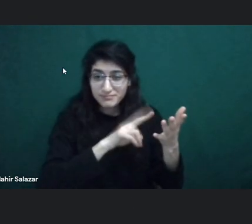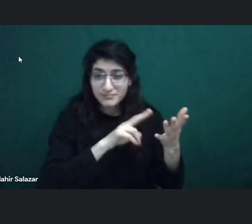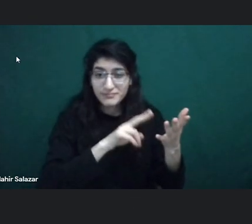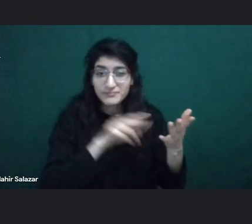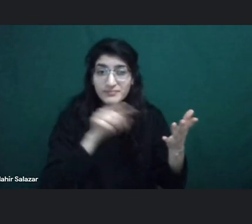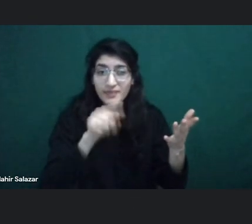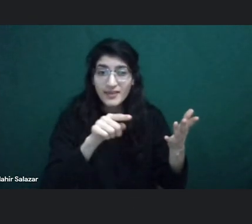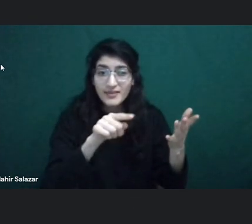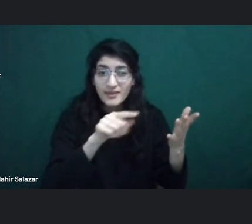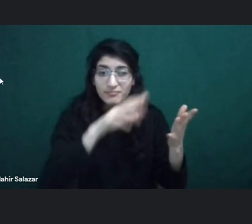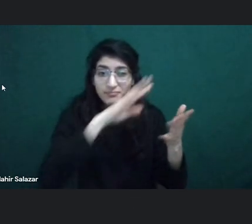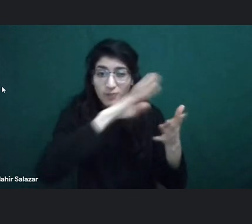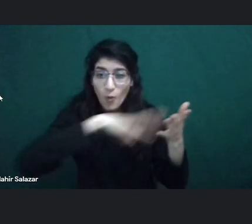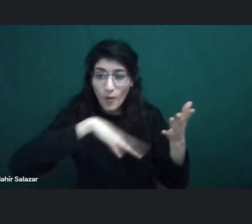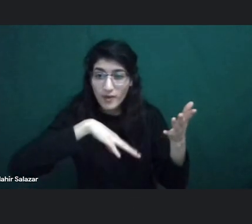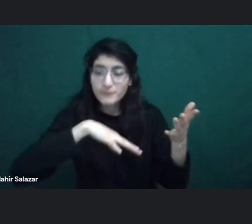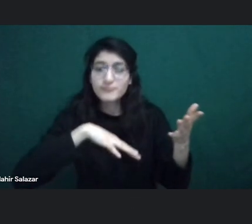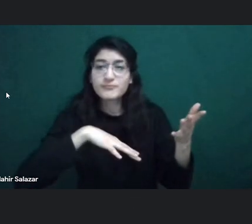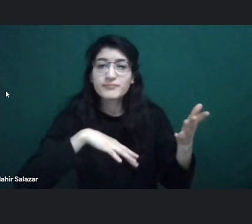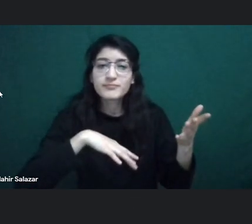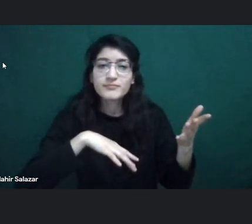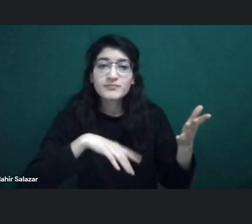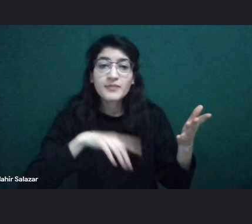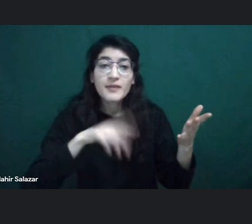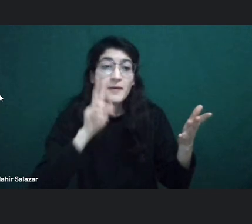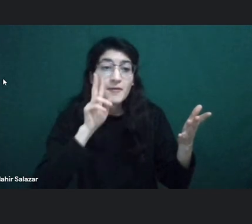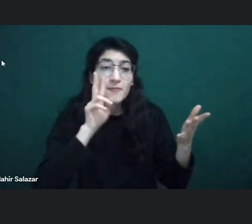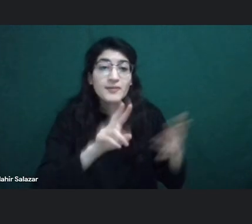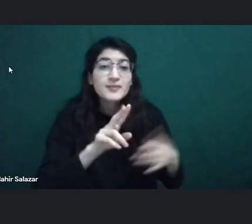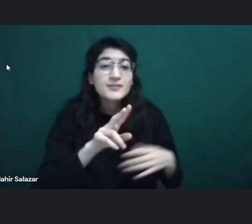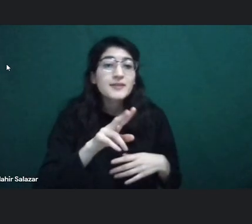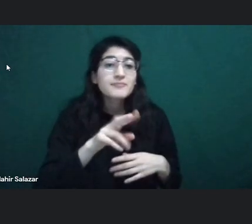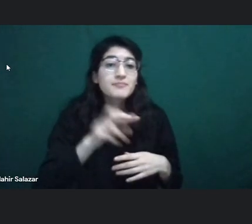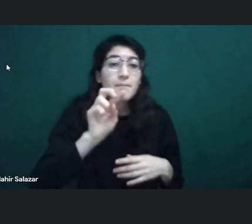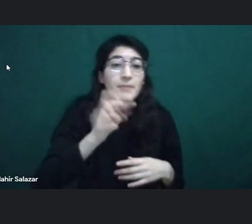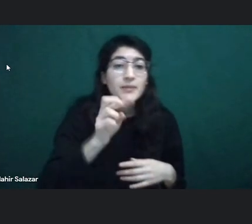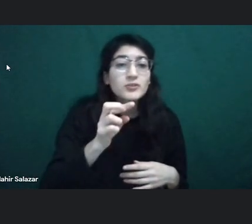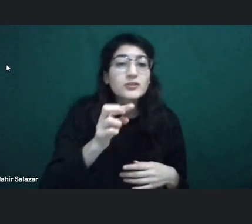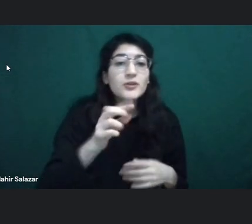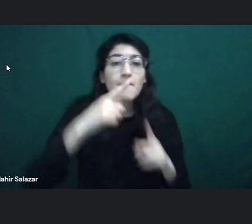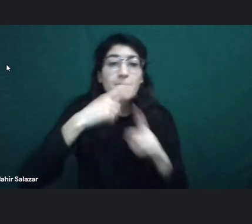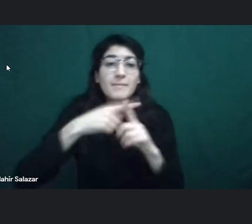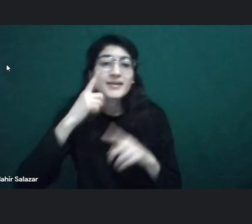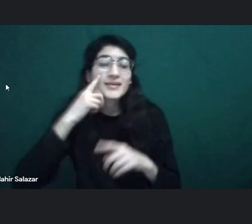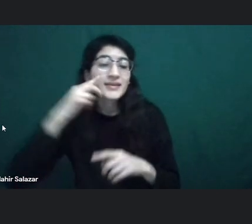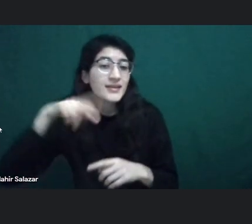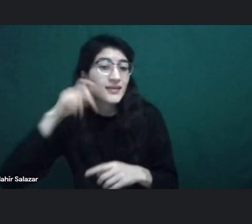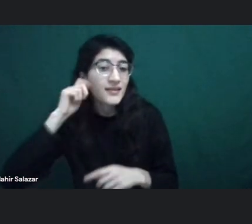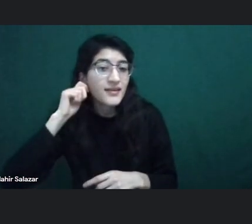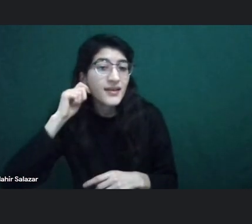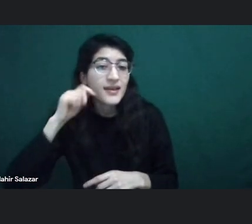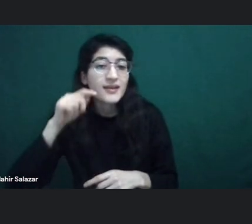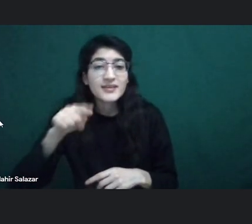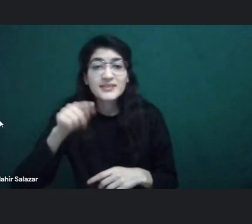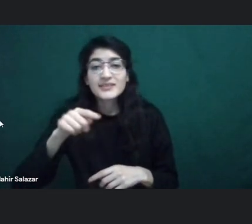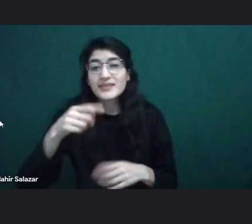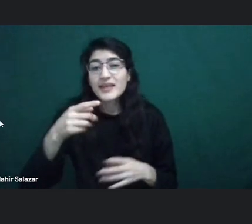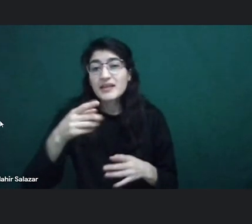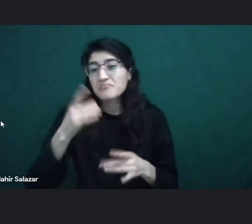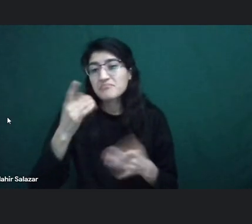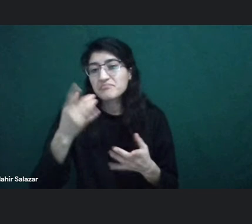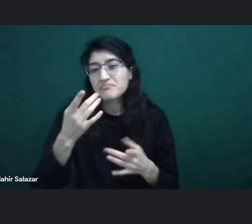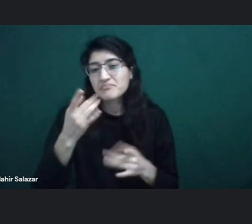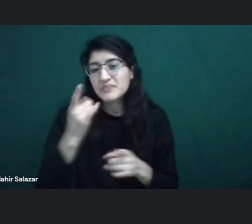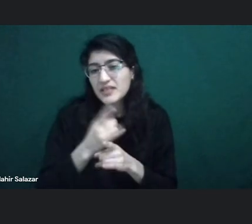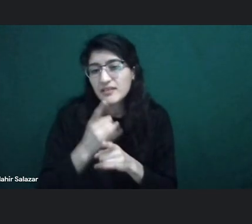Fíjense que preposición más ing generalmente es infinitivo ing, ¿sí? O sustantivo, porque